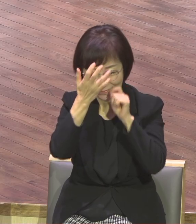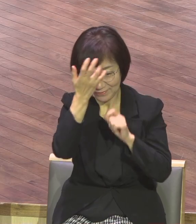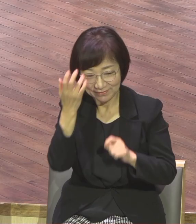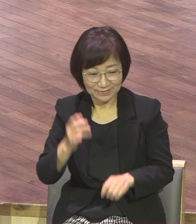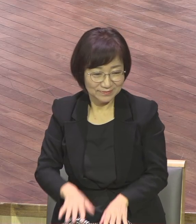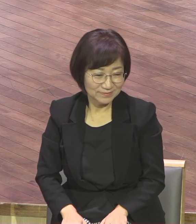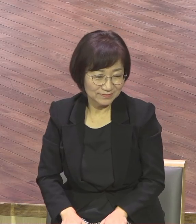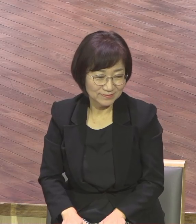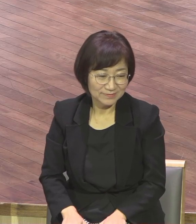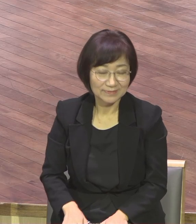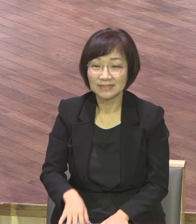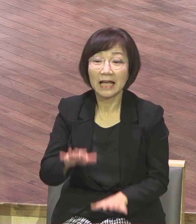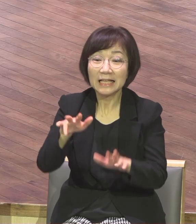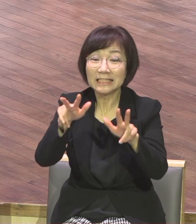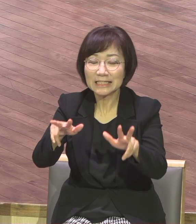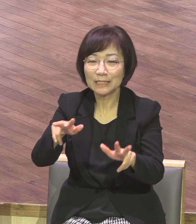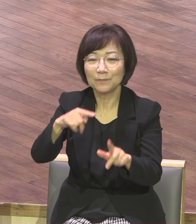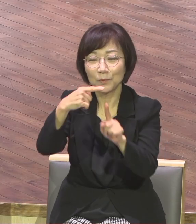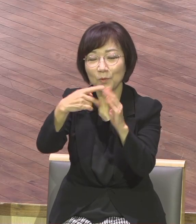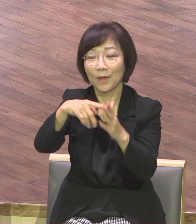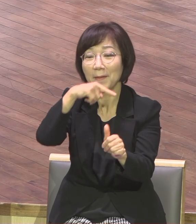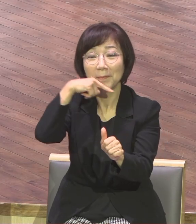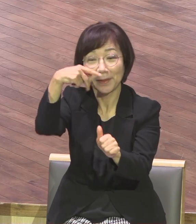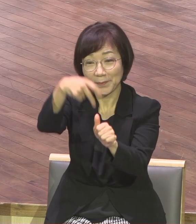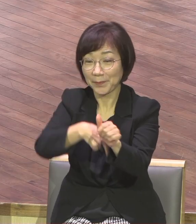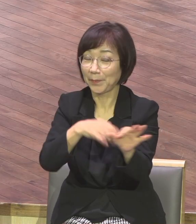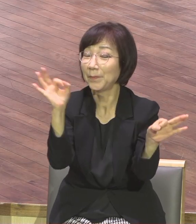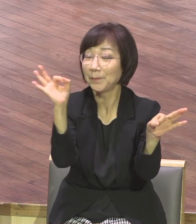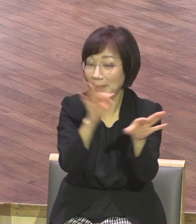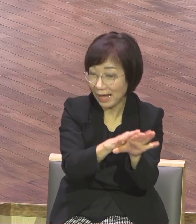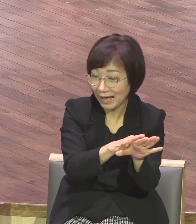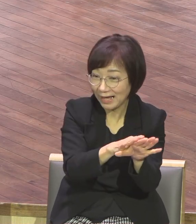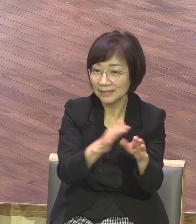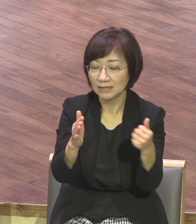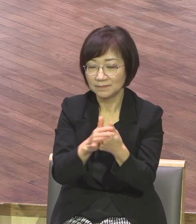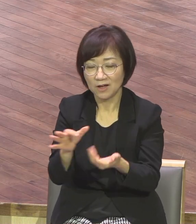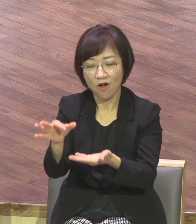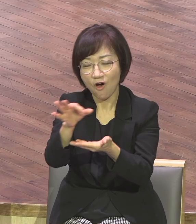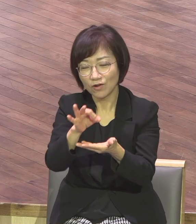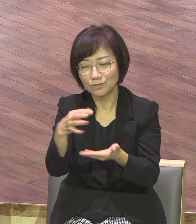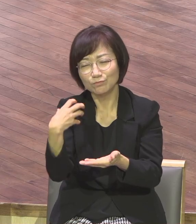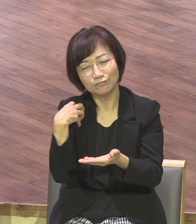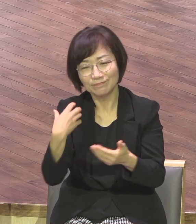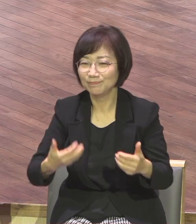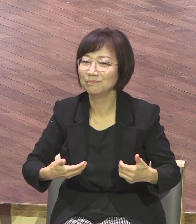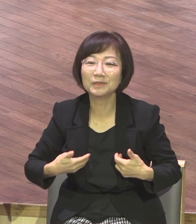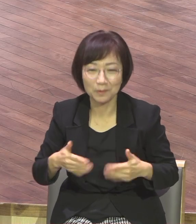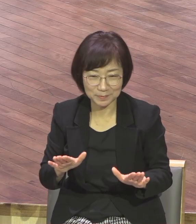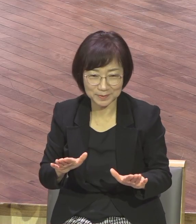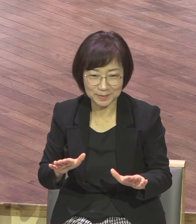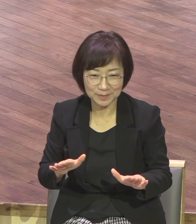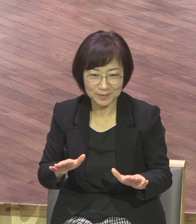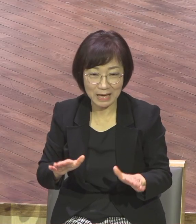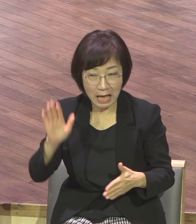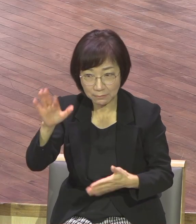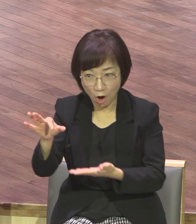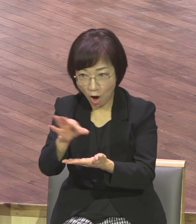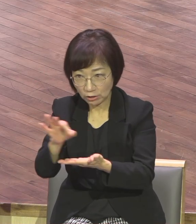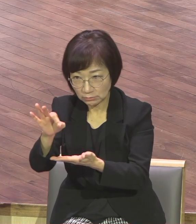이제는 본당 헌당을 했기 때문에 이제는 아무 부담이 없습니다. 전혀 이 걸림돌이 다